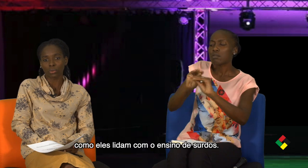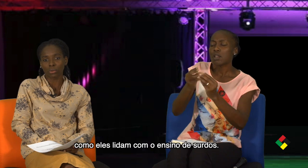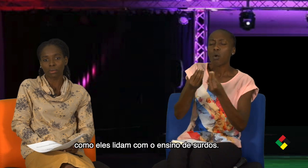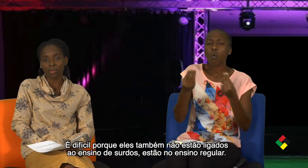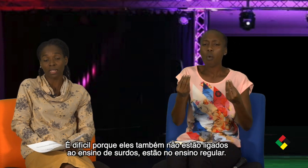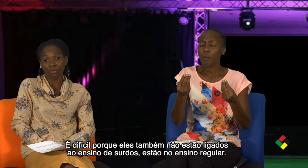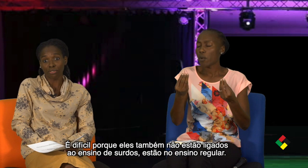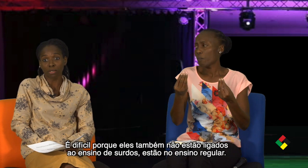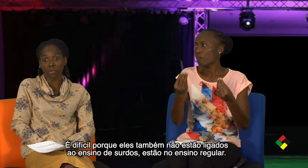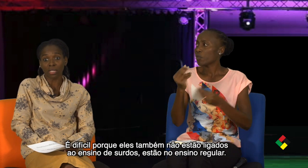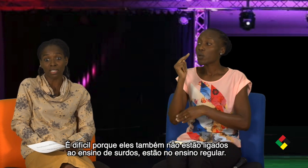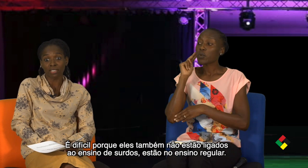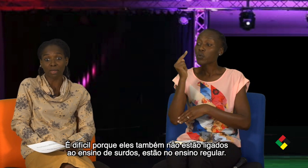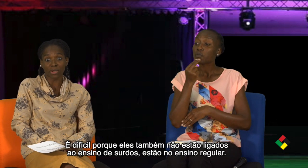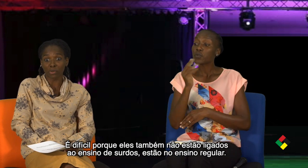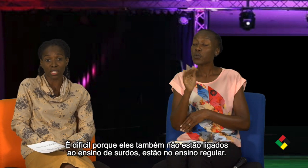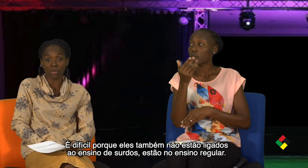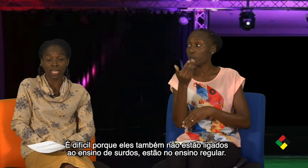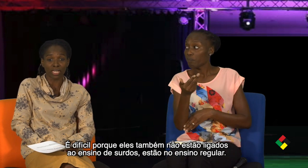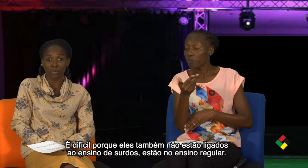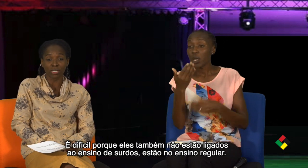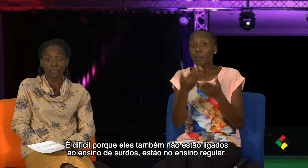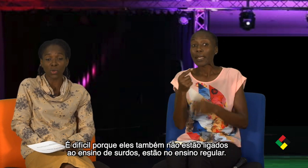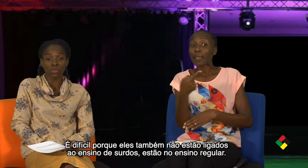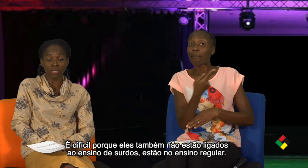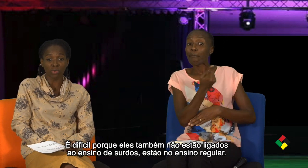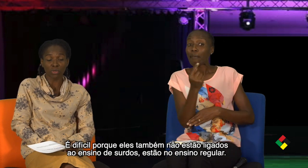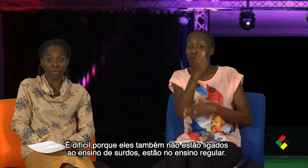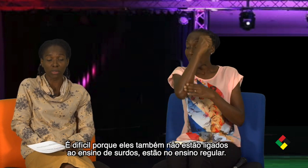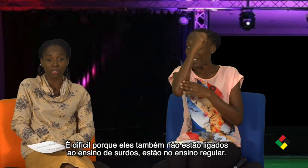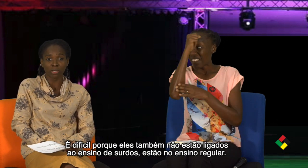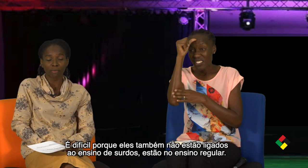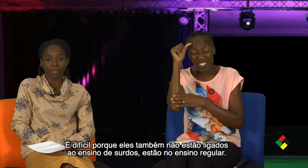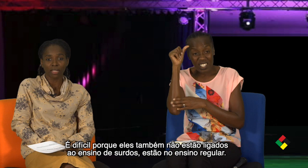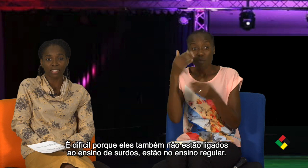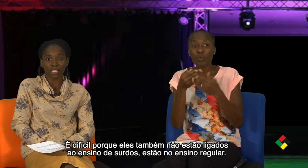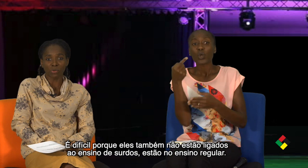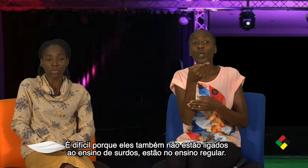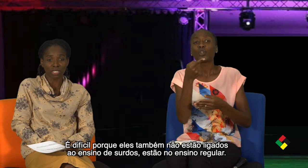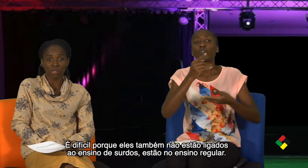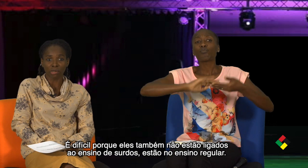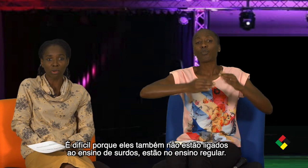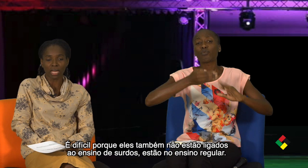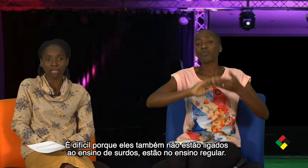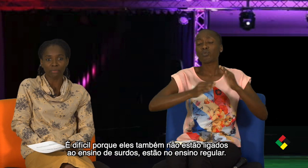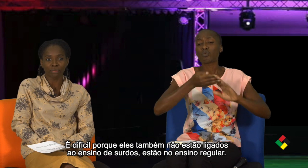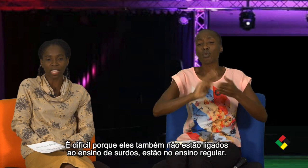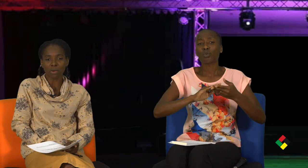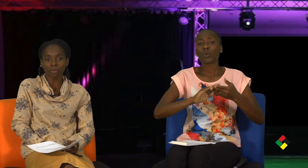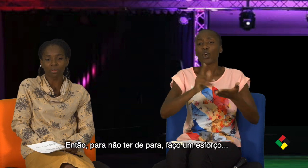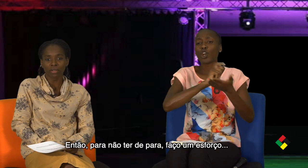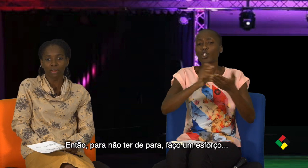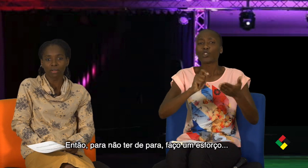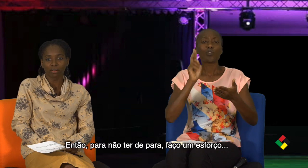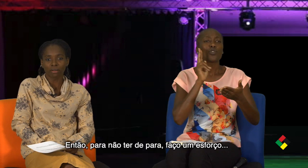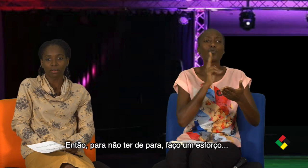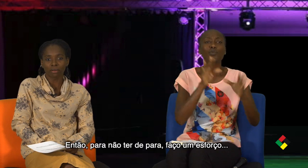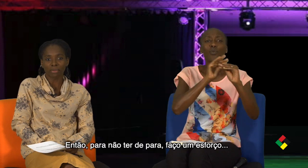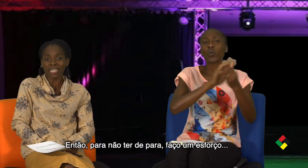surdo. É difícil porque eles também não estão ligados ao ensino do surdo, estão no ensino regular. Então, para não